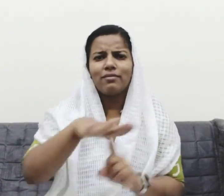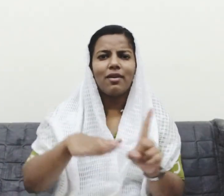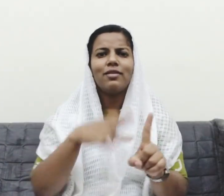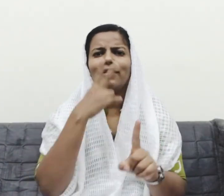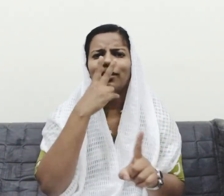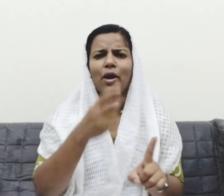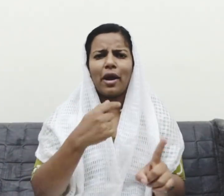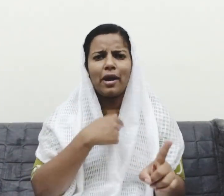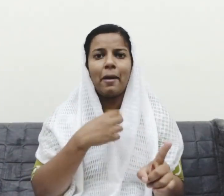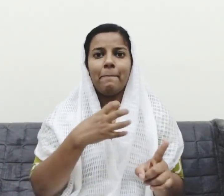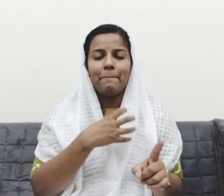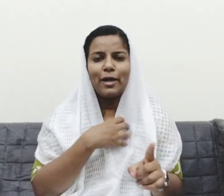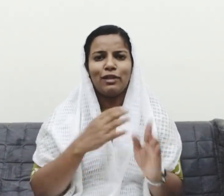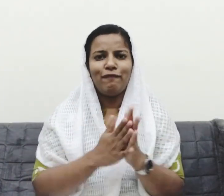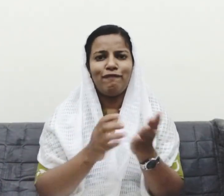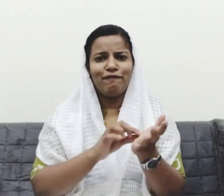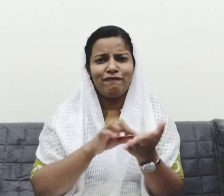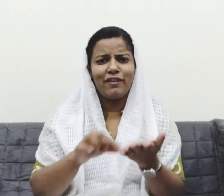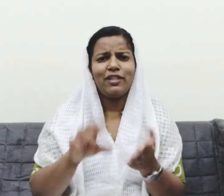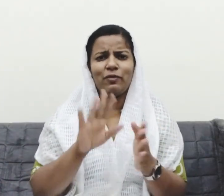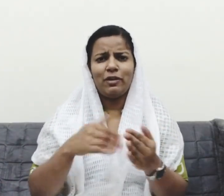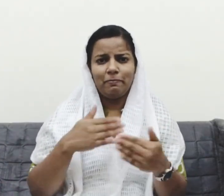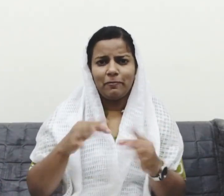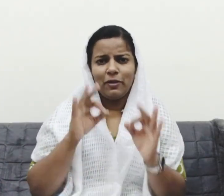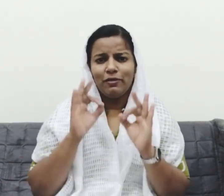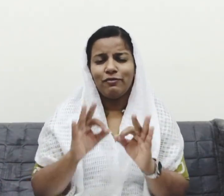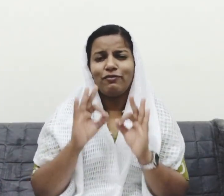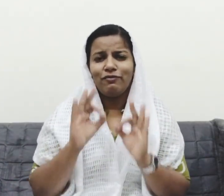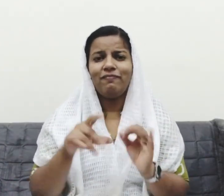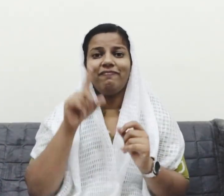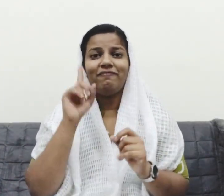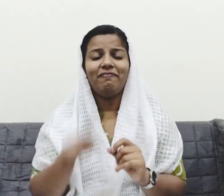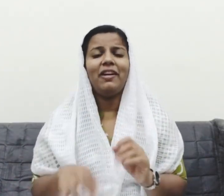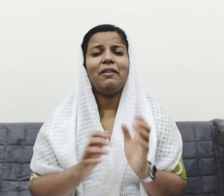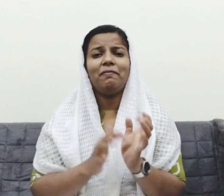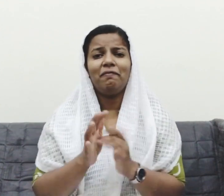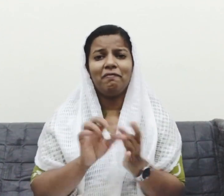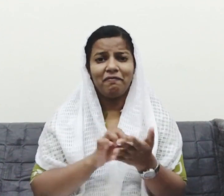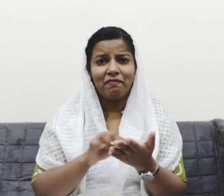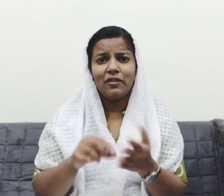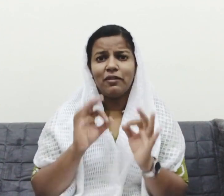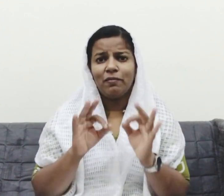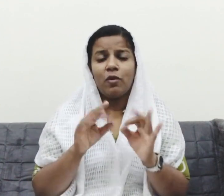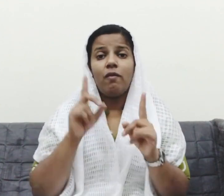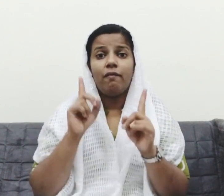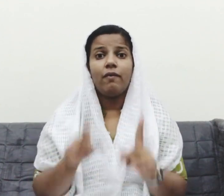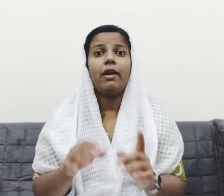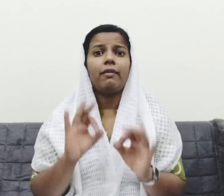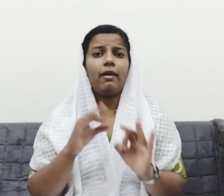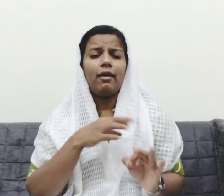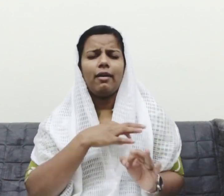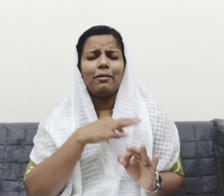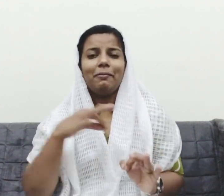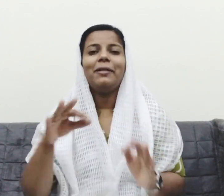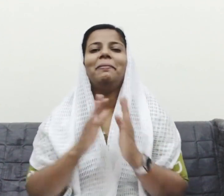സാഹചര്യങ്ങളെ കാണുക. എന്റെ മനസ്സിനെ വചനം കൊണ്ടൊന്ന് രൂപാന്തരപ്പെടുത്തണമേ, വചനം കൊണ്ടൊന്ന് രൂപാന്തരപ്പെടുത്തണമേ എന്ന് ആത്മാർത്ഥമായിട്ട്